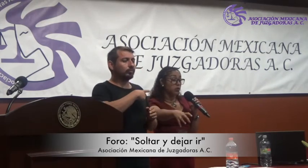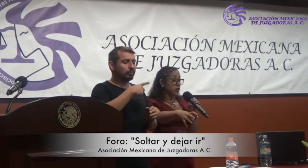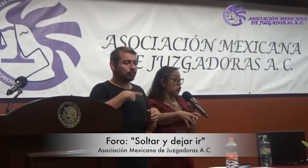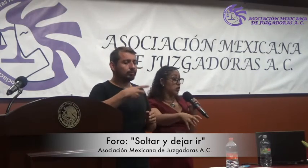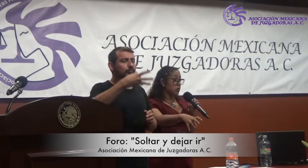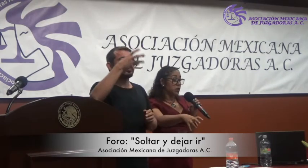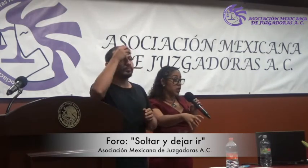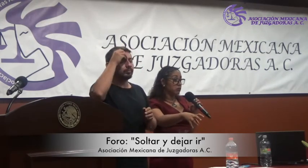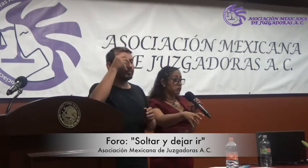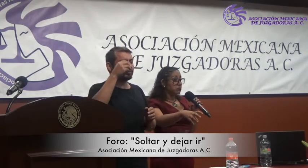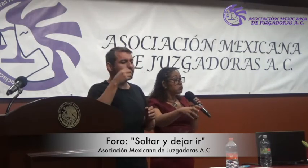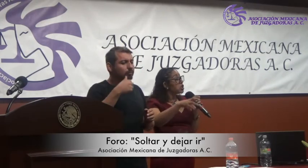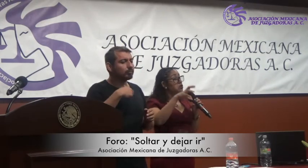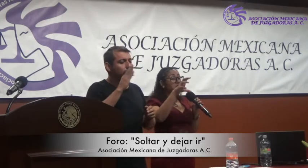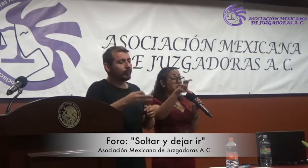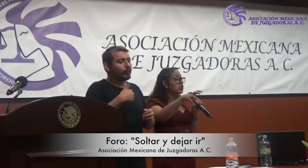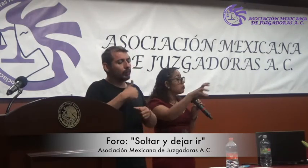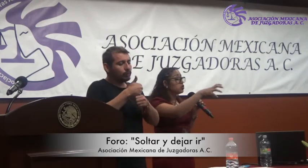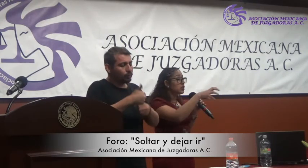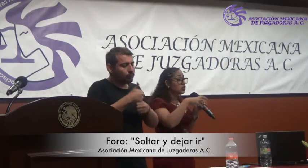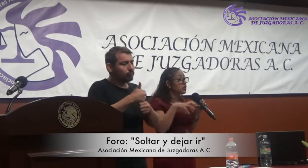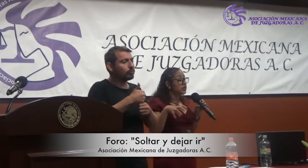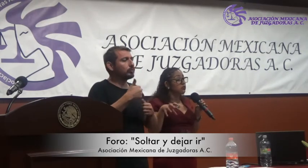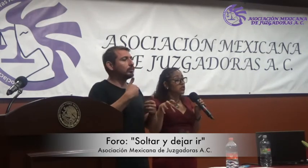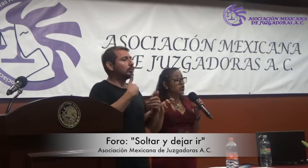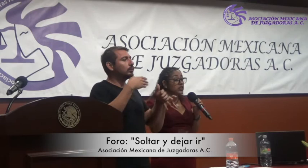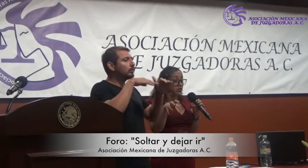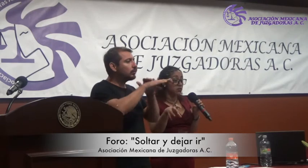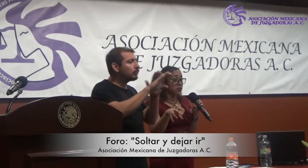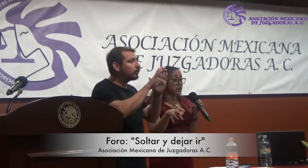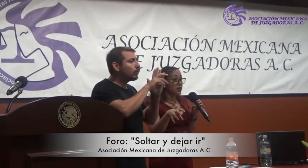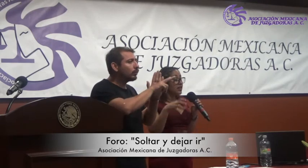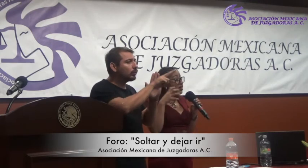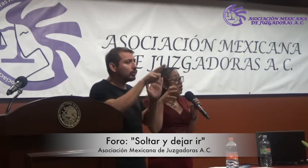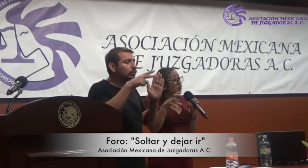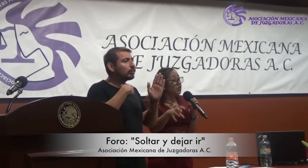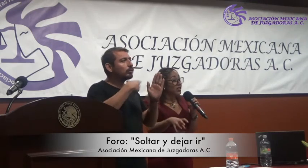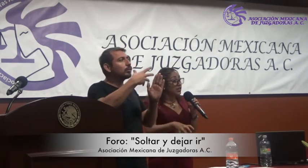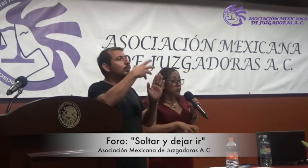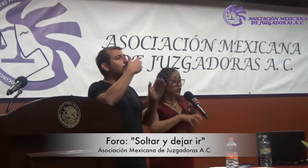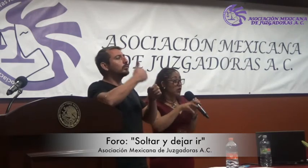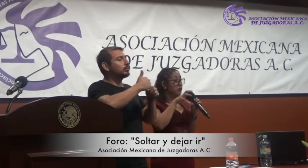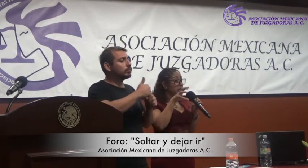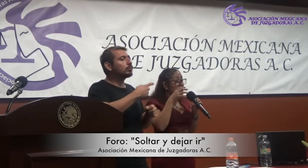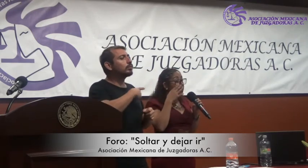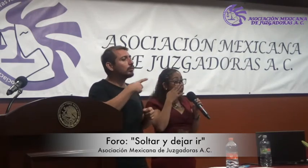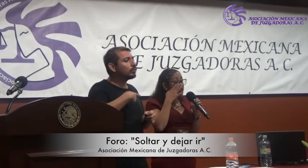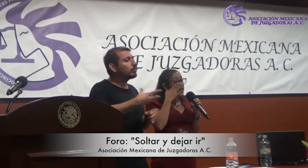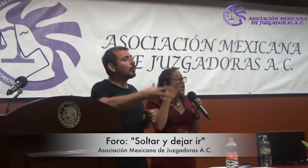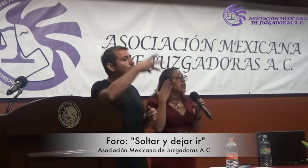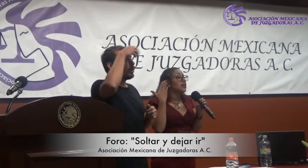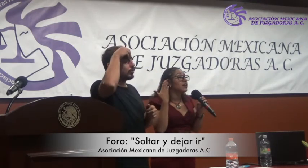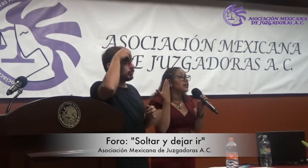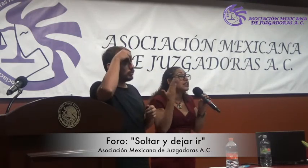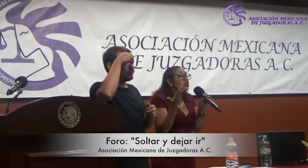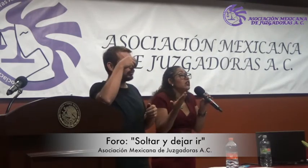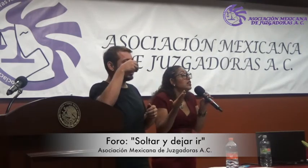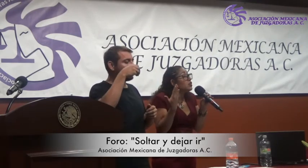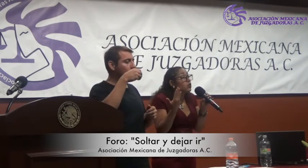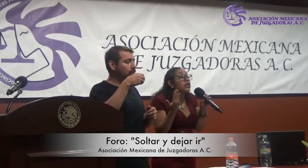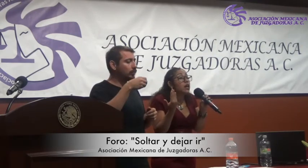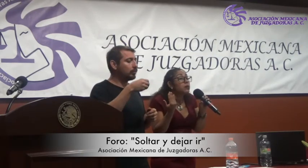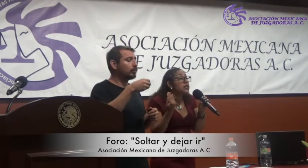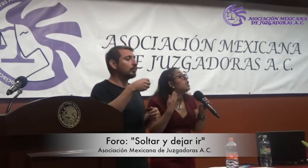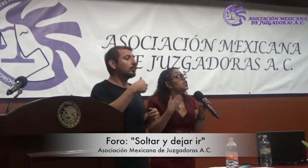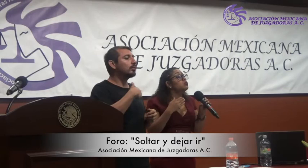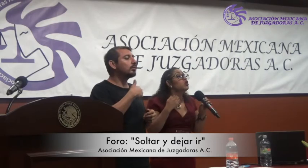en otros momentos de mi vida. Que no afronte muchas otras situaciones en mi vida. Que no afronte responsabilidades. Les estoy